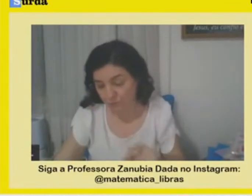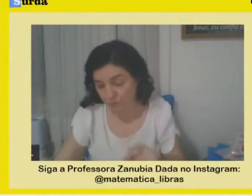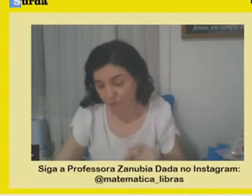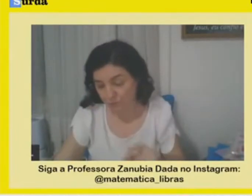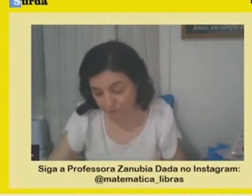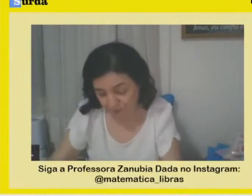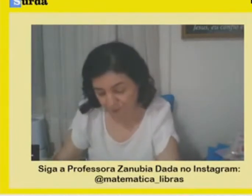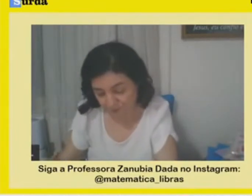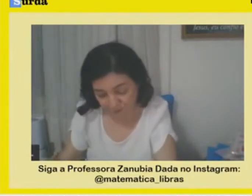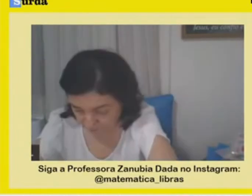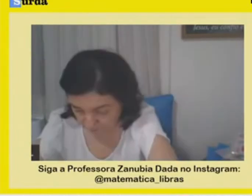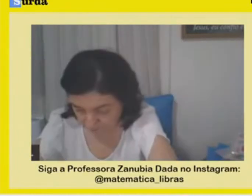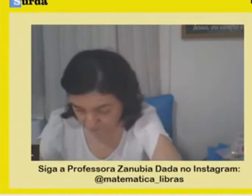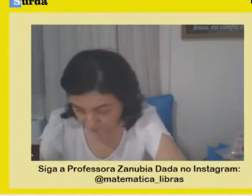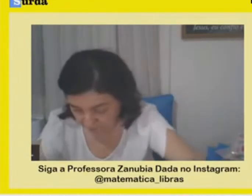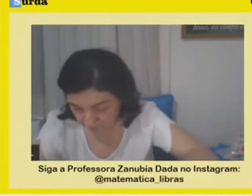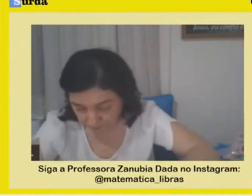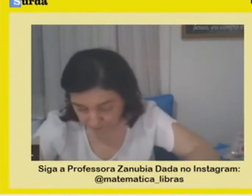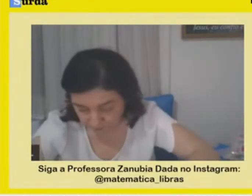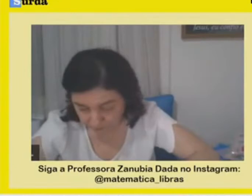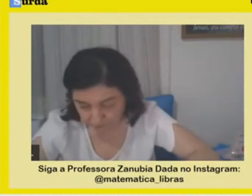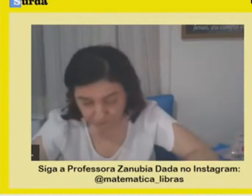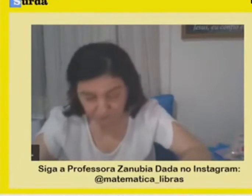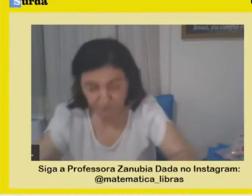Agora o último.